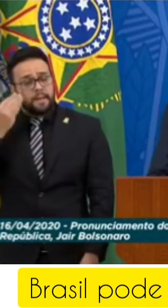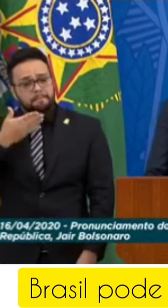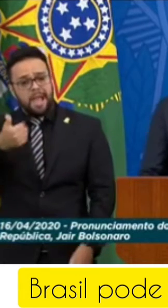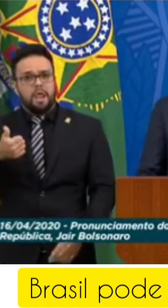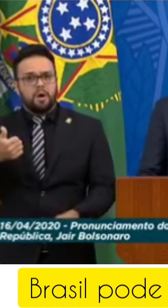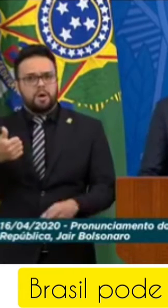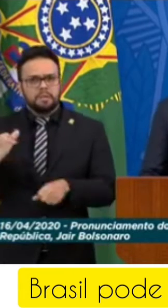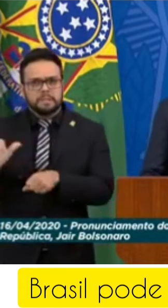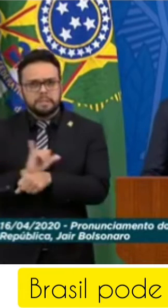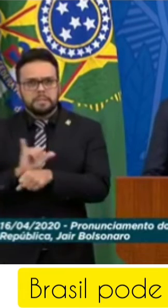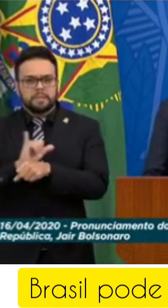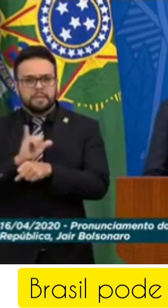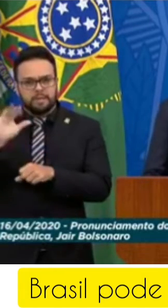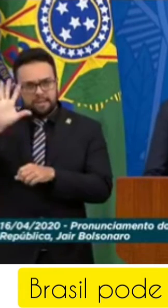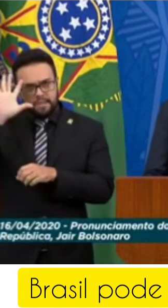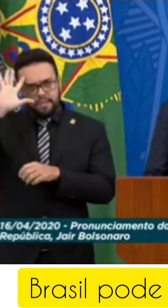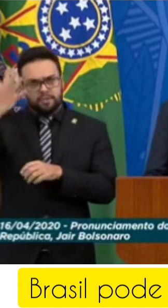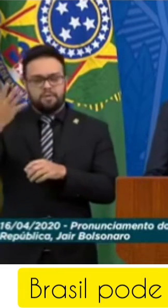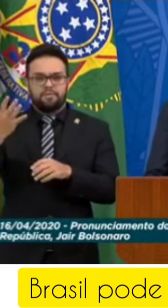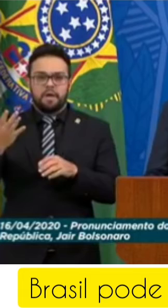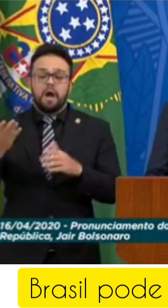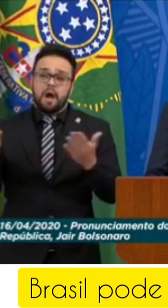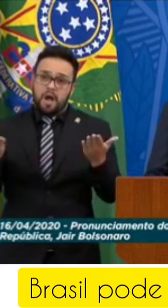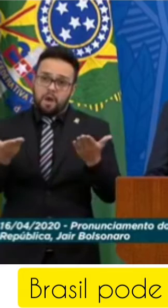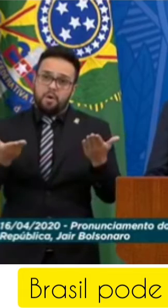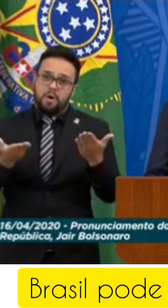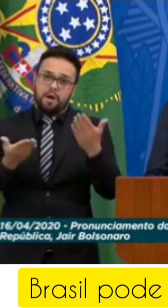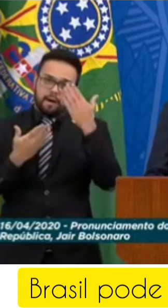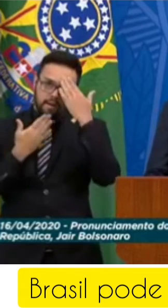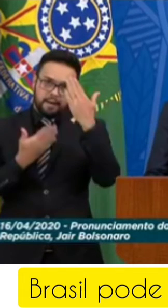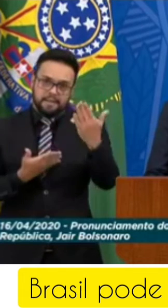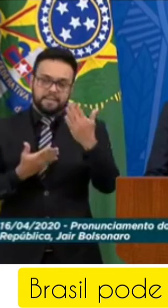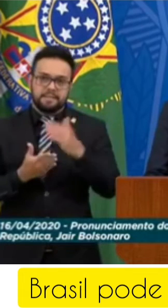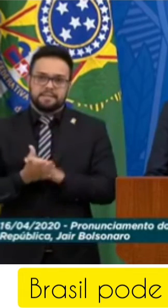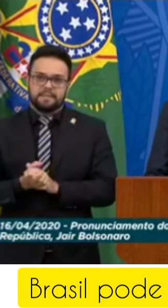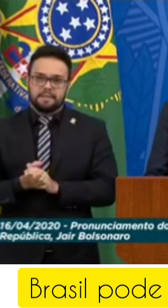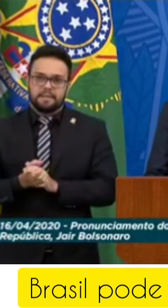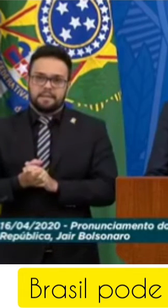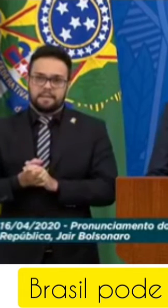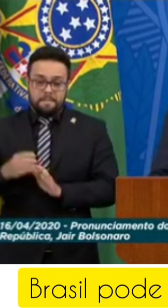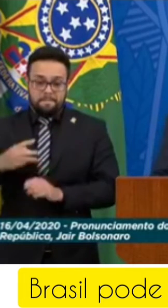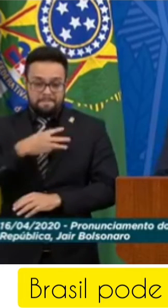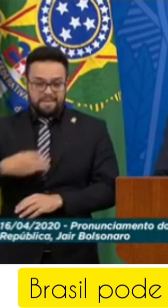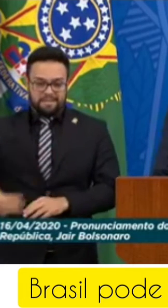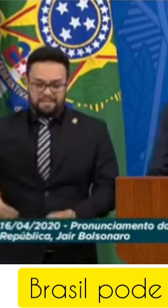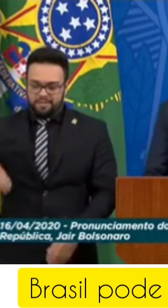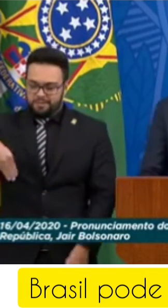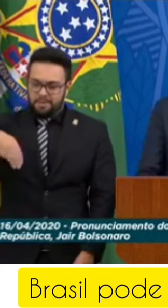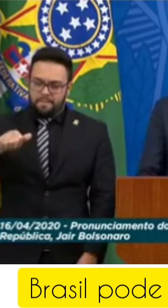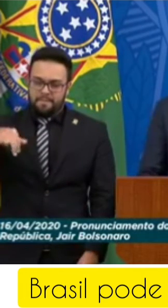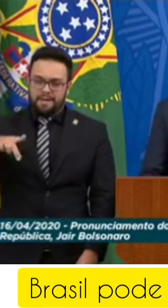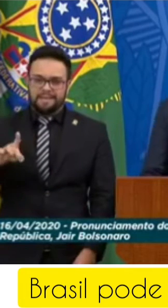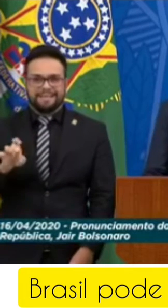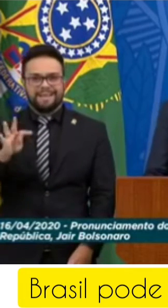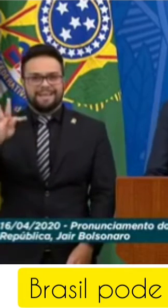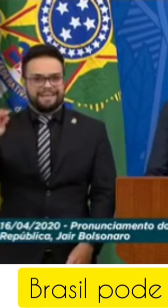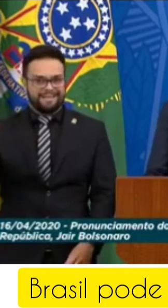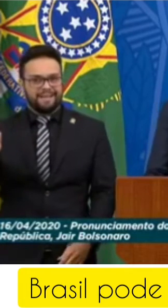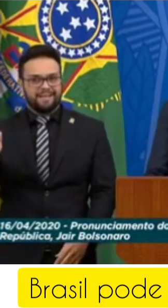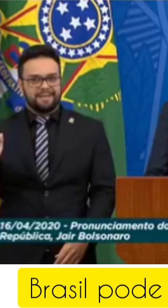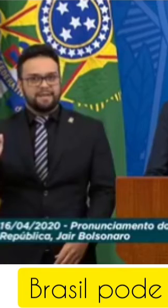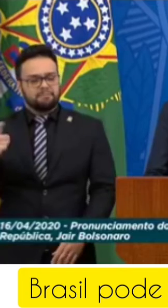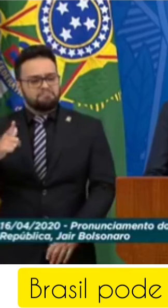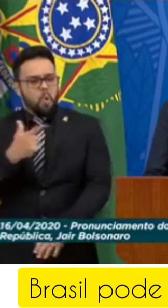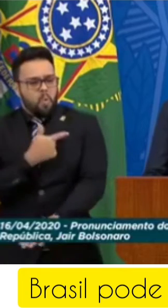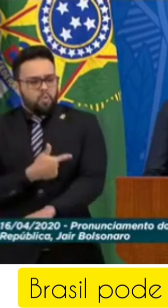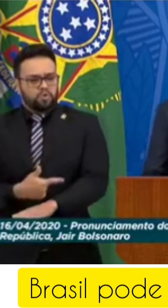momento, além de agradecer o senhor Henrique Mandetta pela sua cordialidade, pela forma